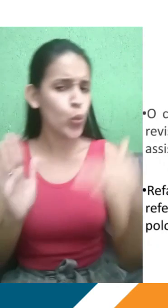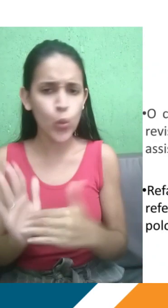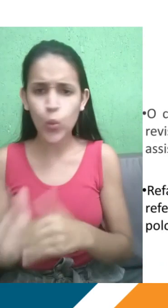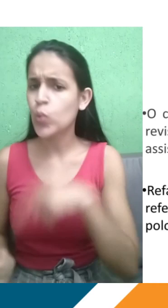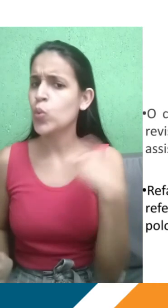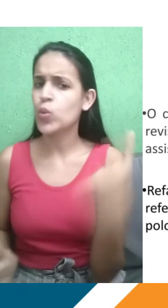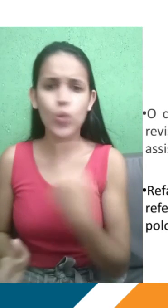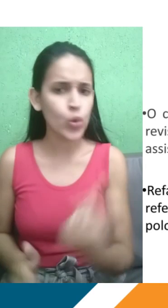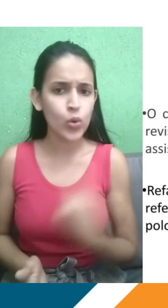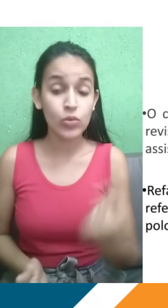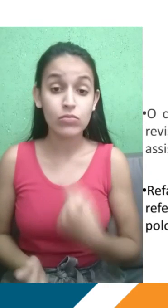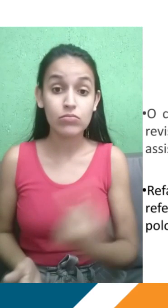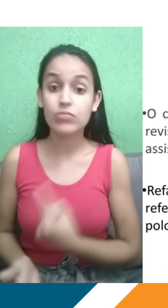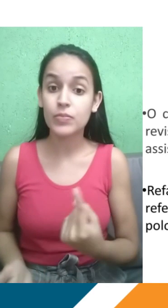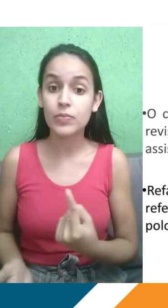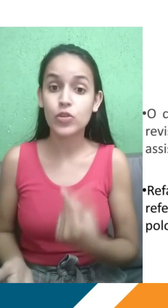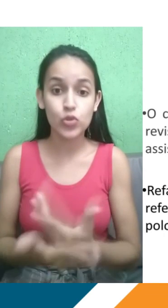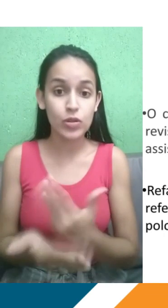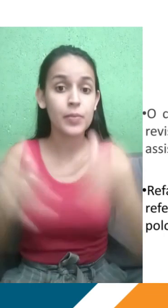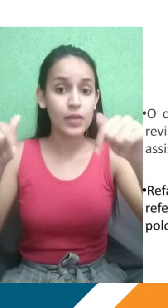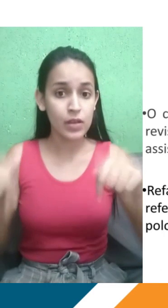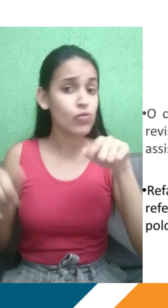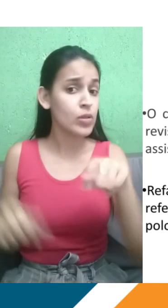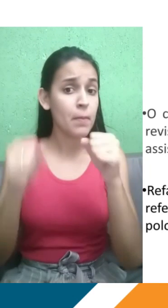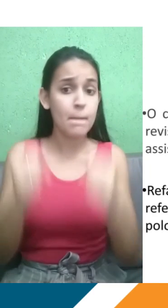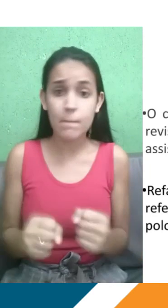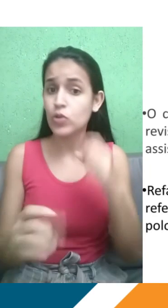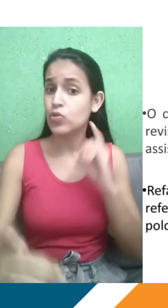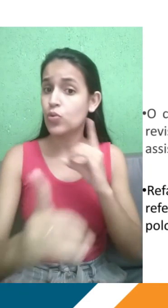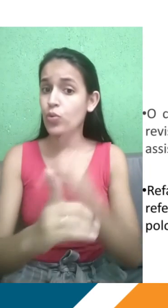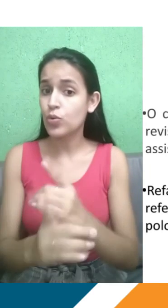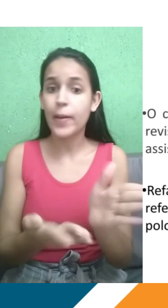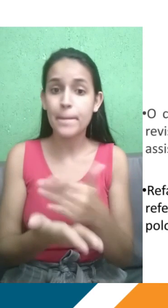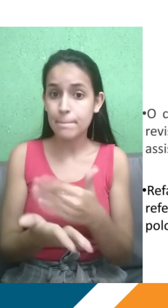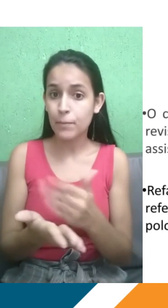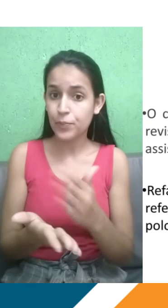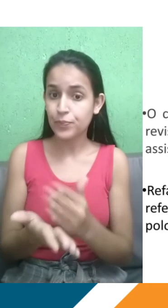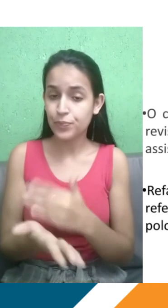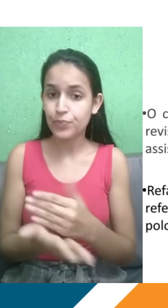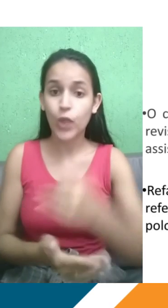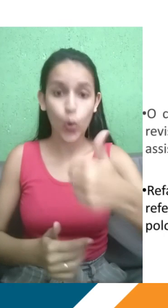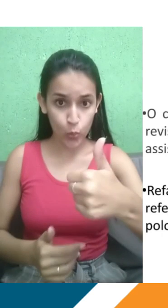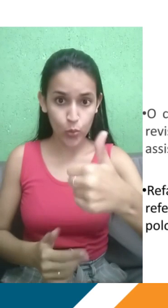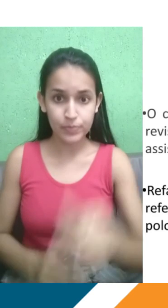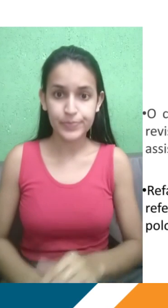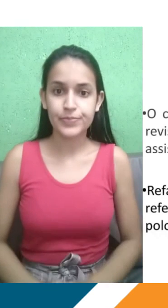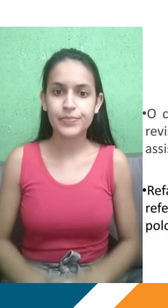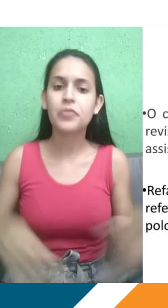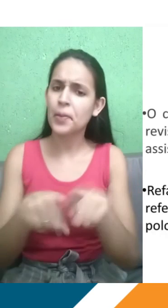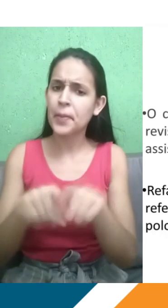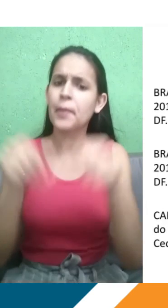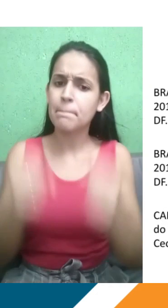apostila e na plataforma referentes a este conteúdo e tire suas dúvidas com o mediador do seu polo. Bons estudos!